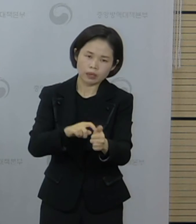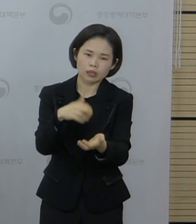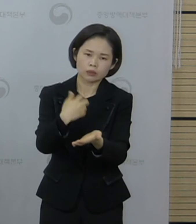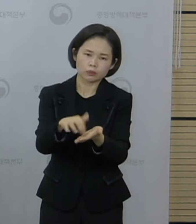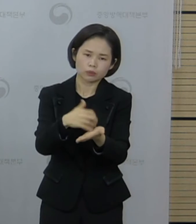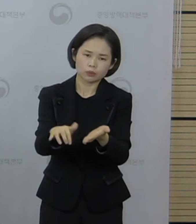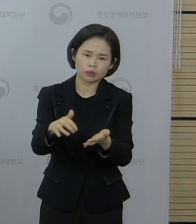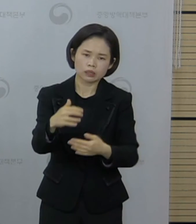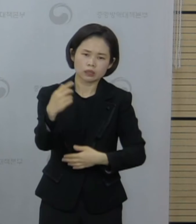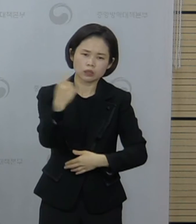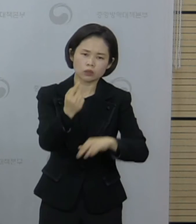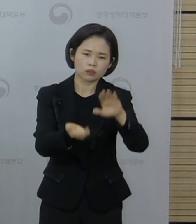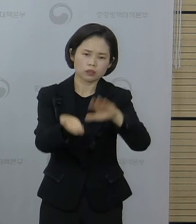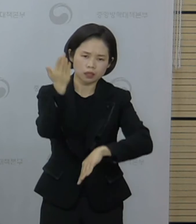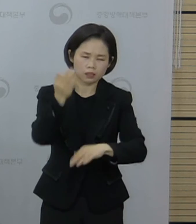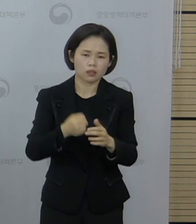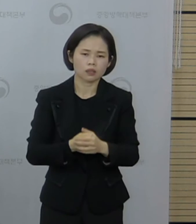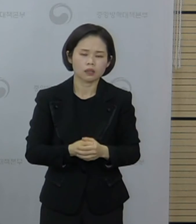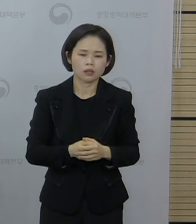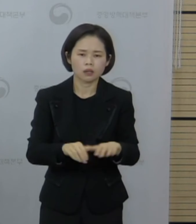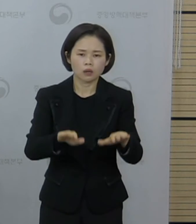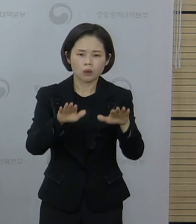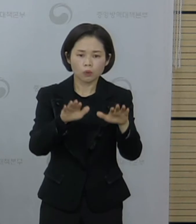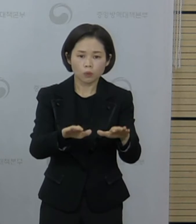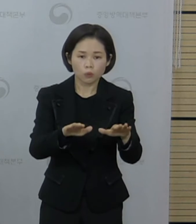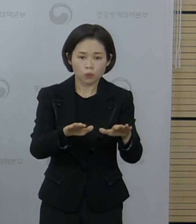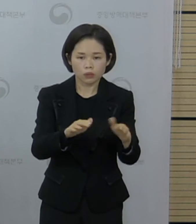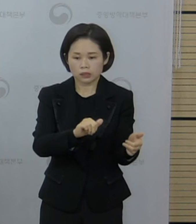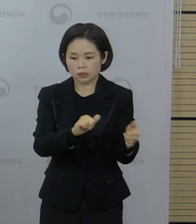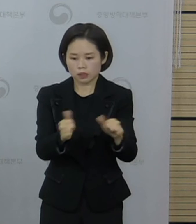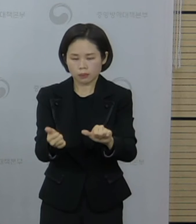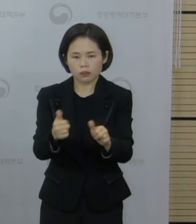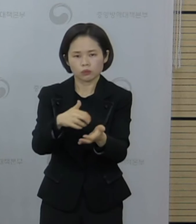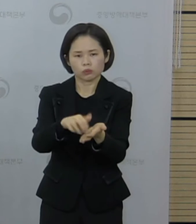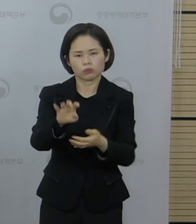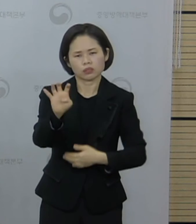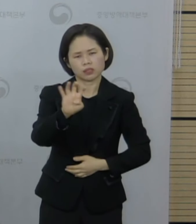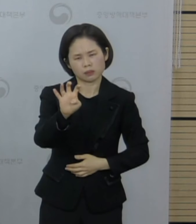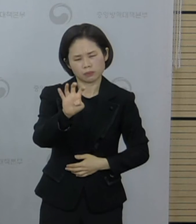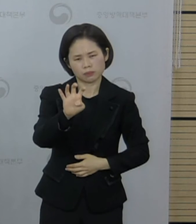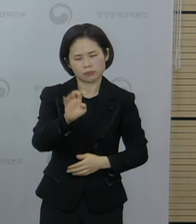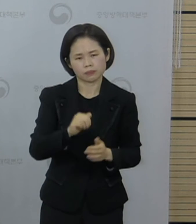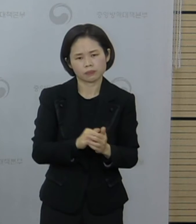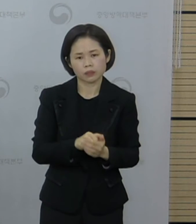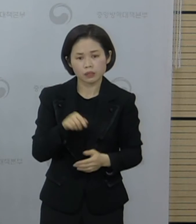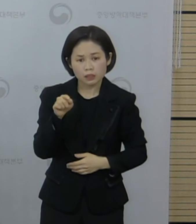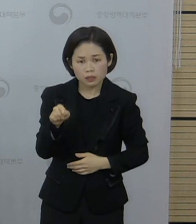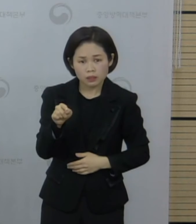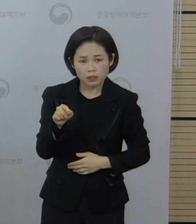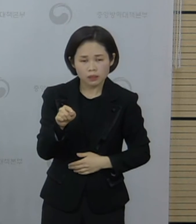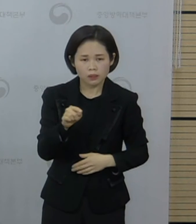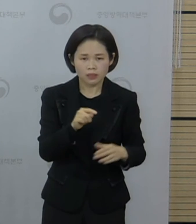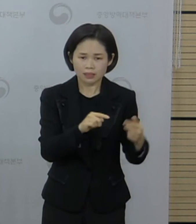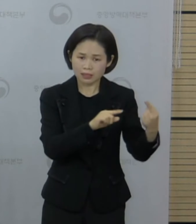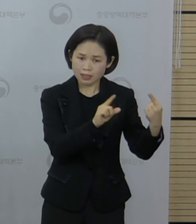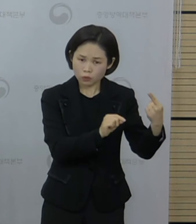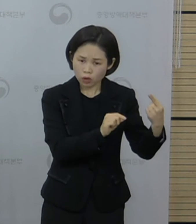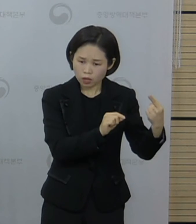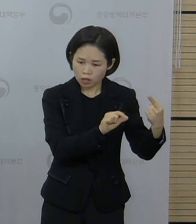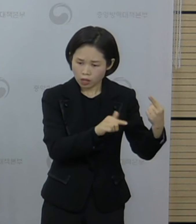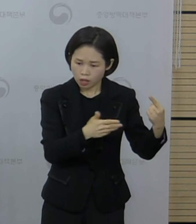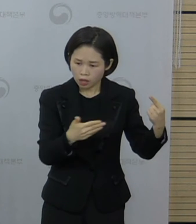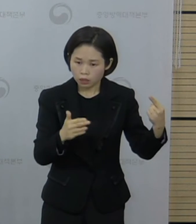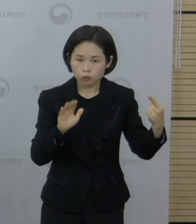깁니다 금일 사망자 규모가 40명으로 코로나 일고 발생 이후 가장